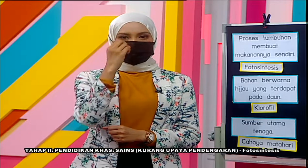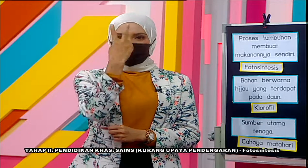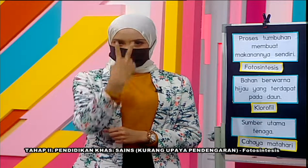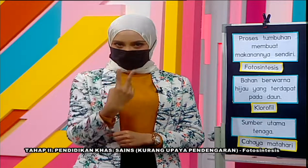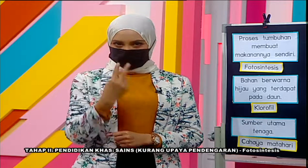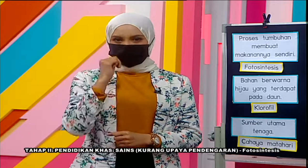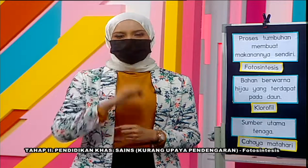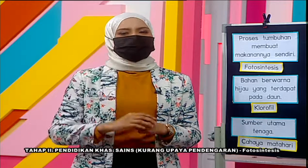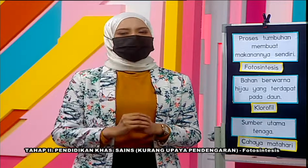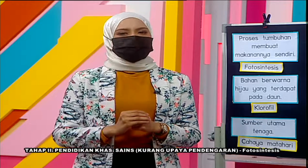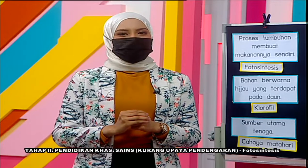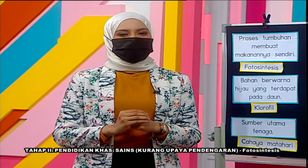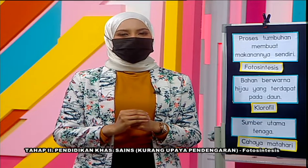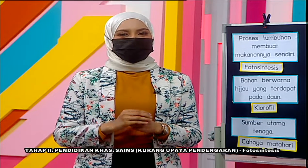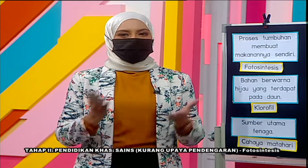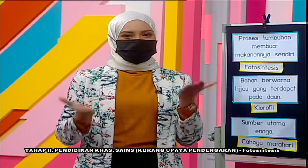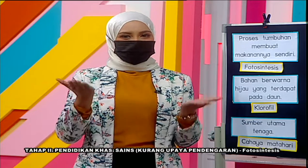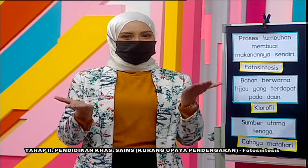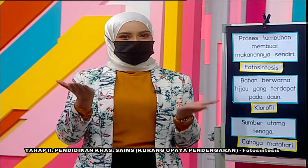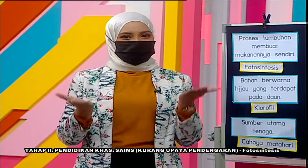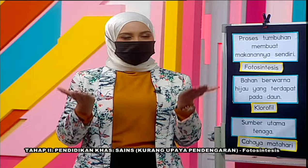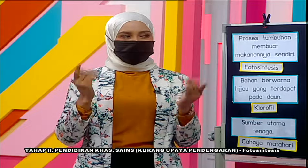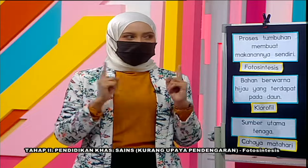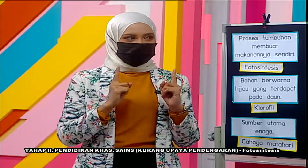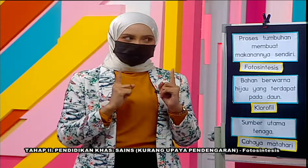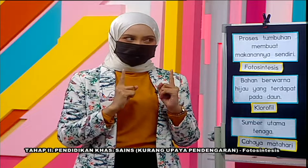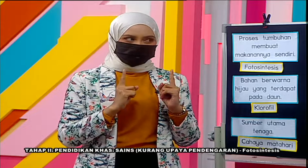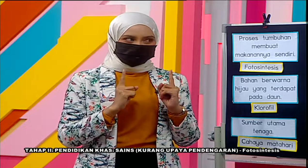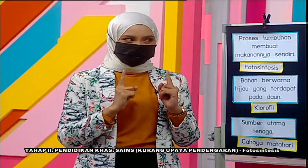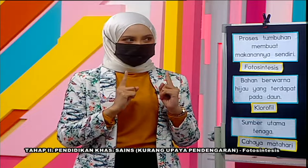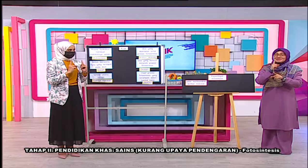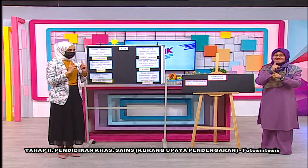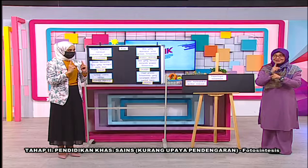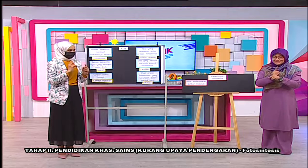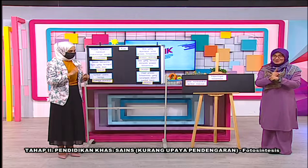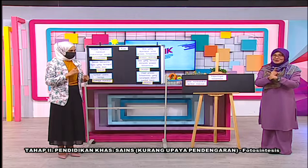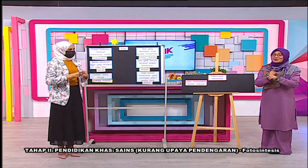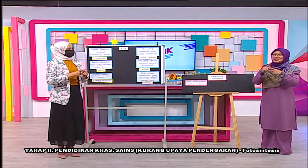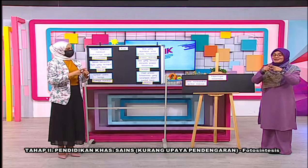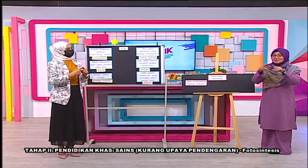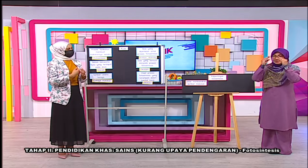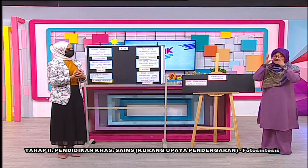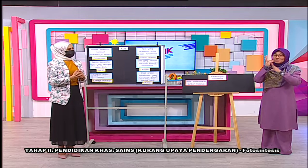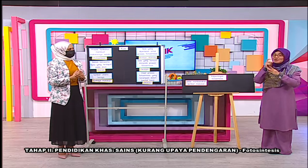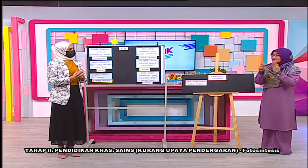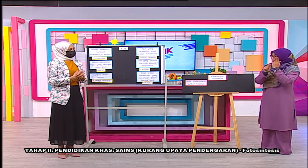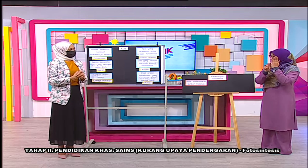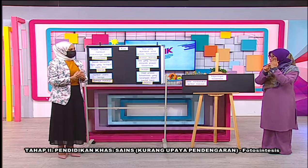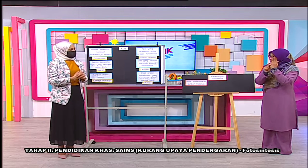gas oksigen dari sudah pastinya untuk seimbangkan alam betul oke tapi cekgu Fati tambah